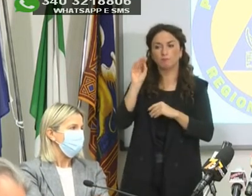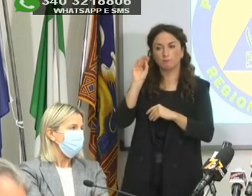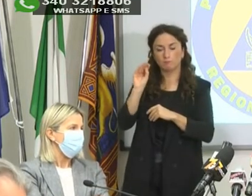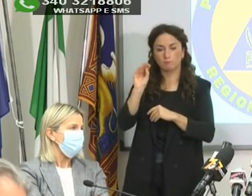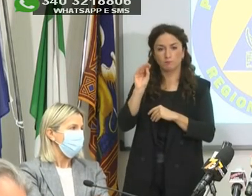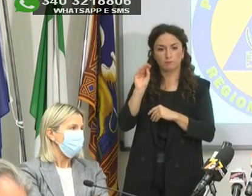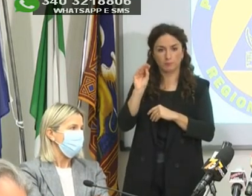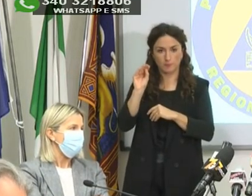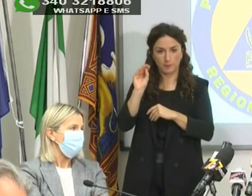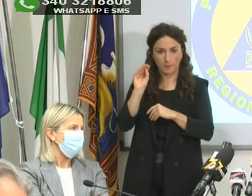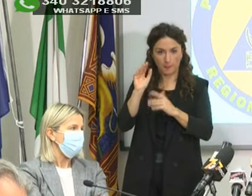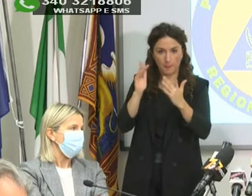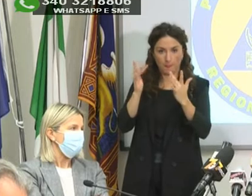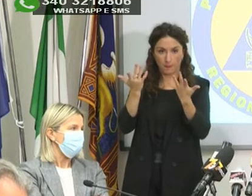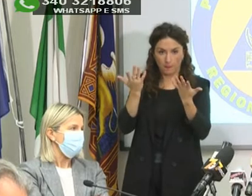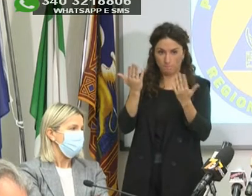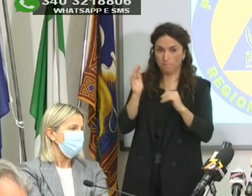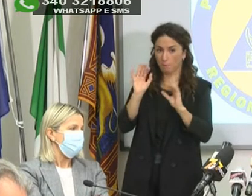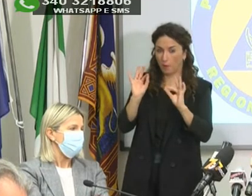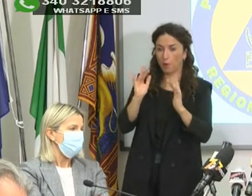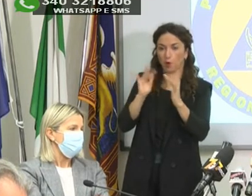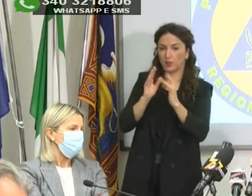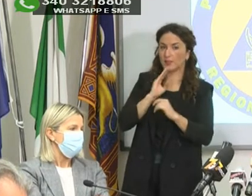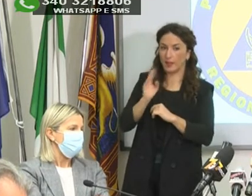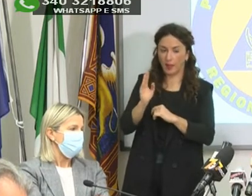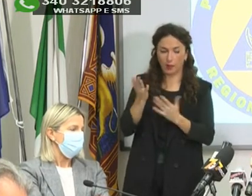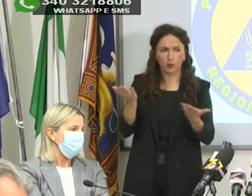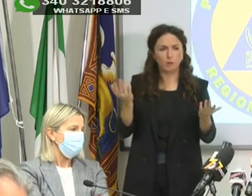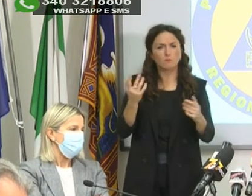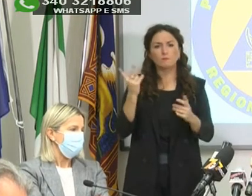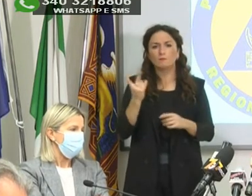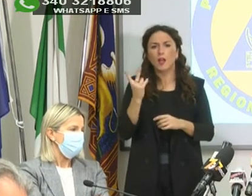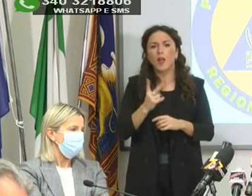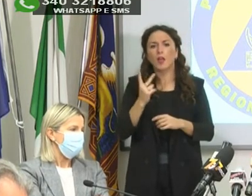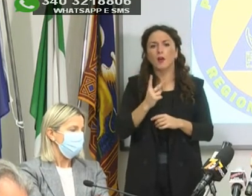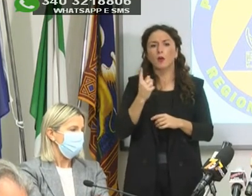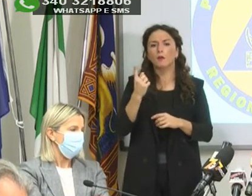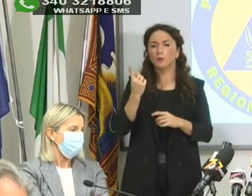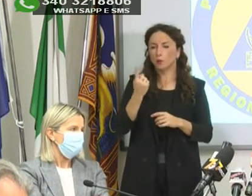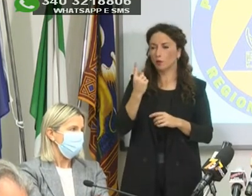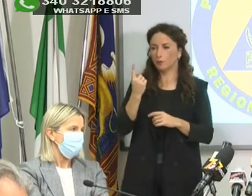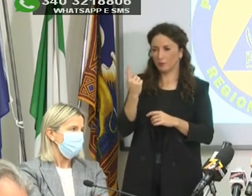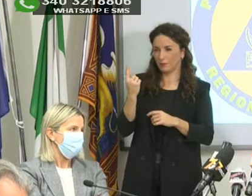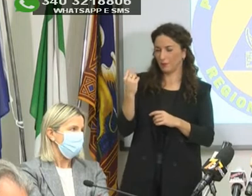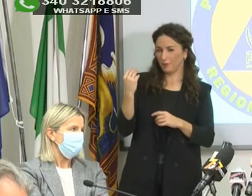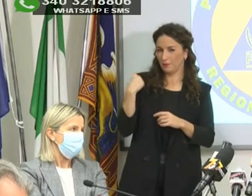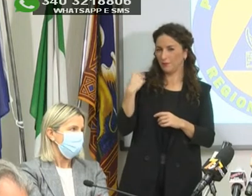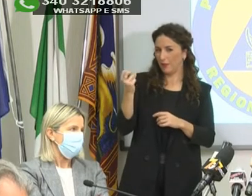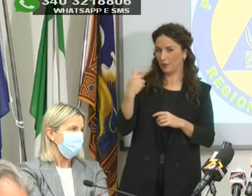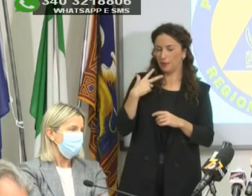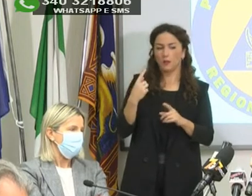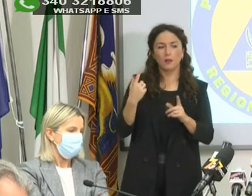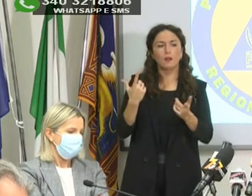contatto diretto, perché avevo visto mi avevano segnalato che poi ho visto un'intervista